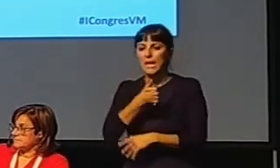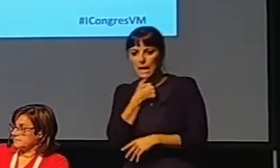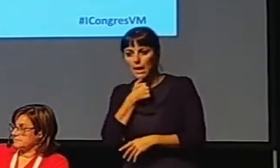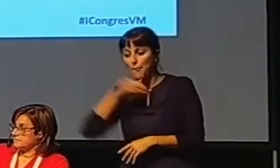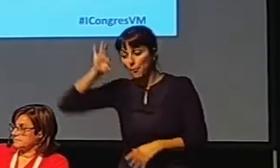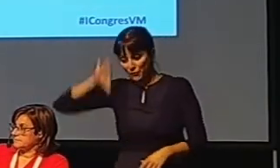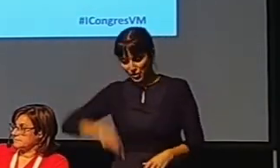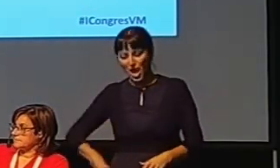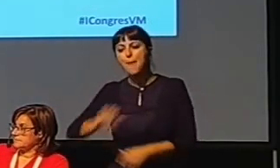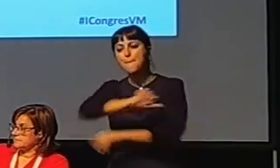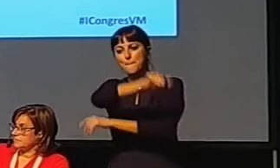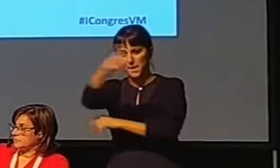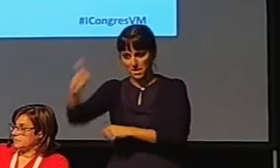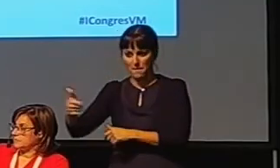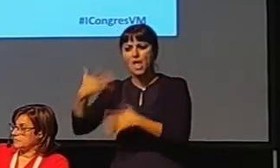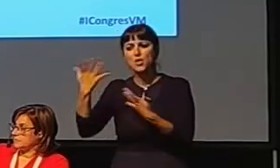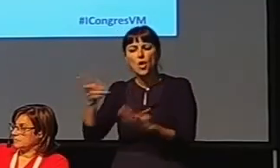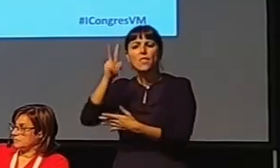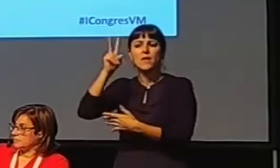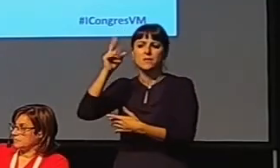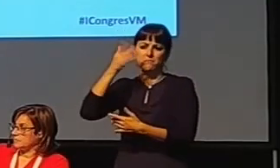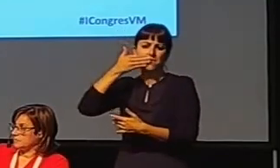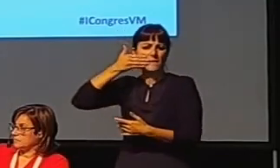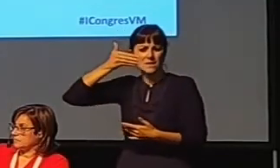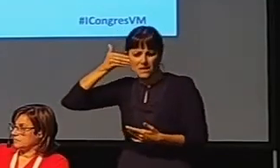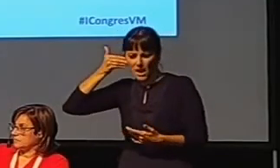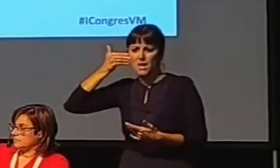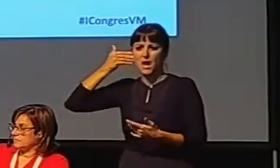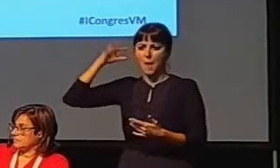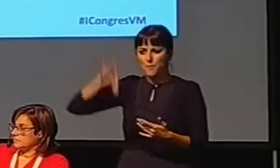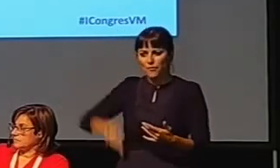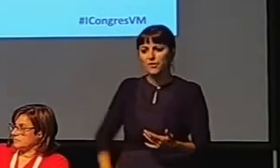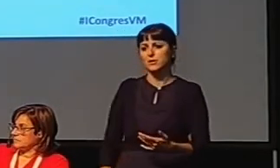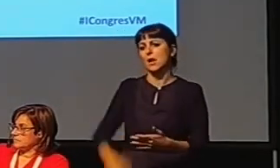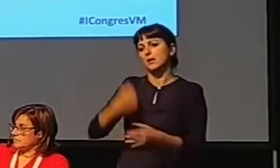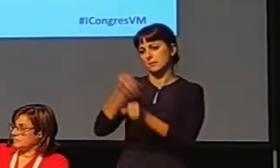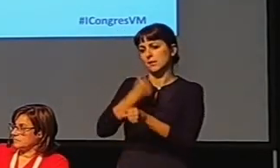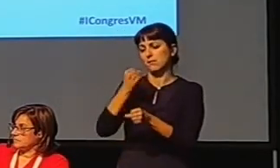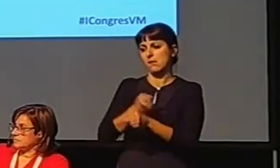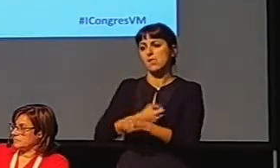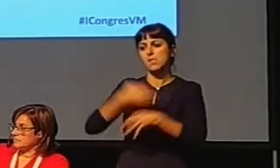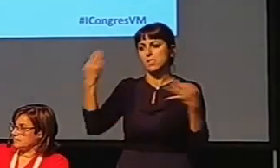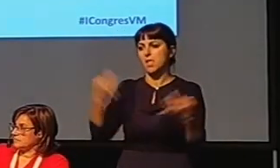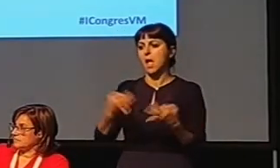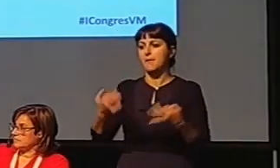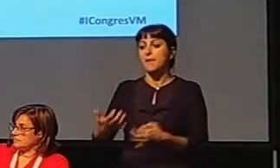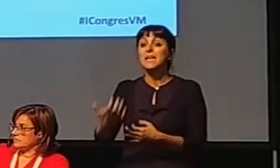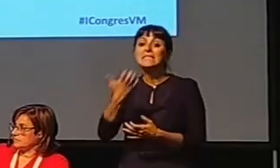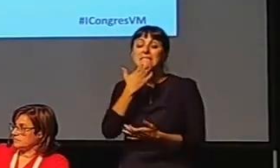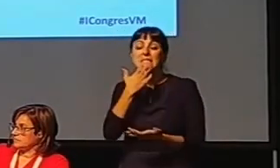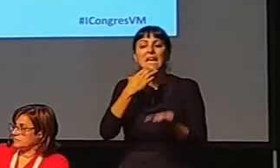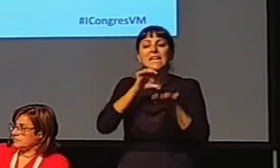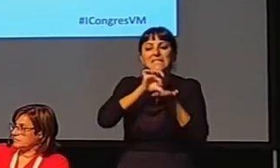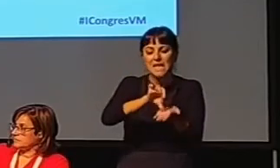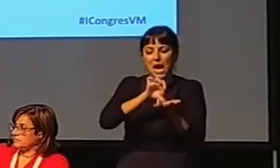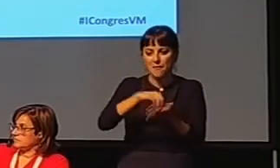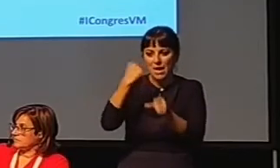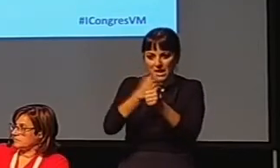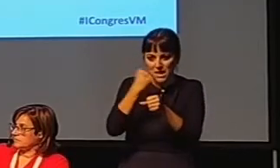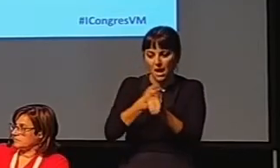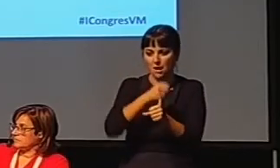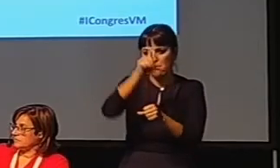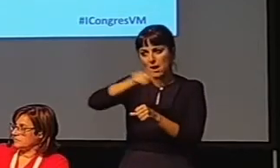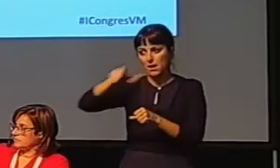les professionals. Per tant, dignificar a les professionals que esteu treballant en els serveis. És impossible parlar d'un nou